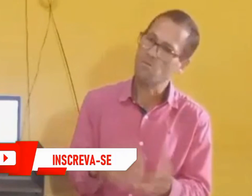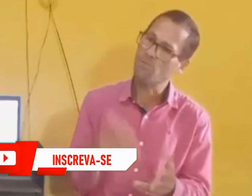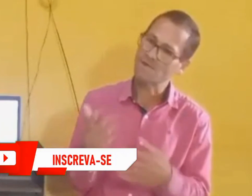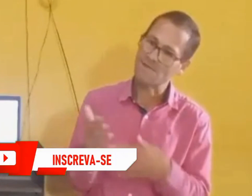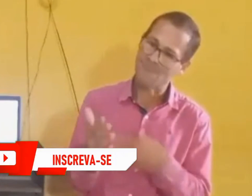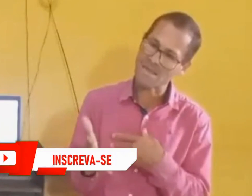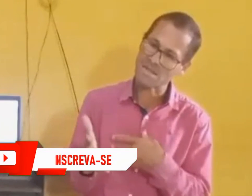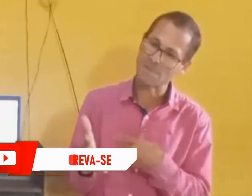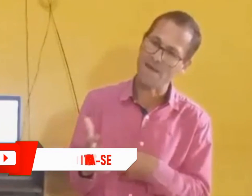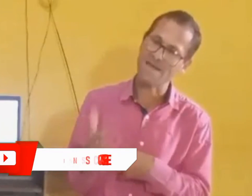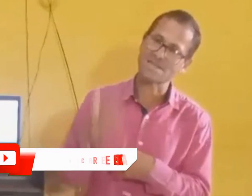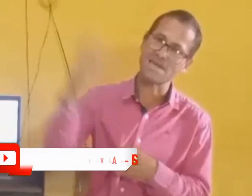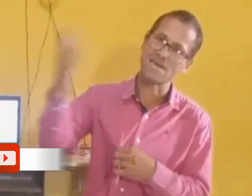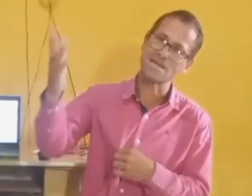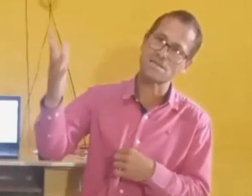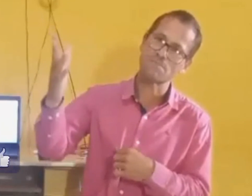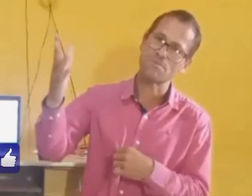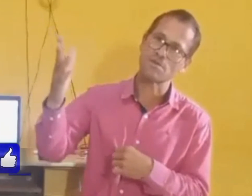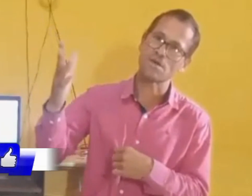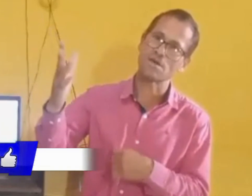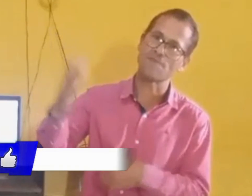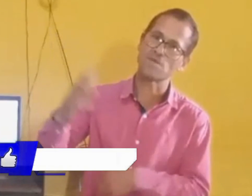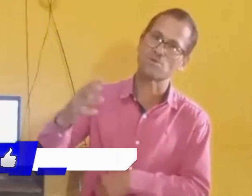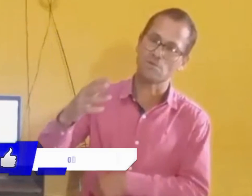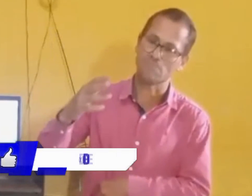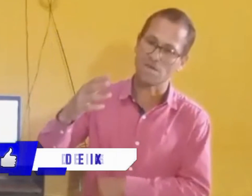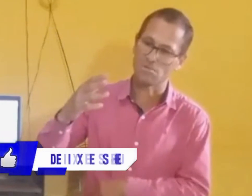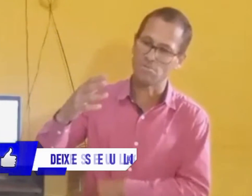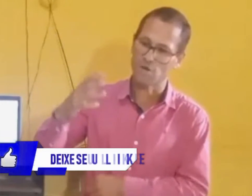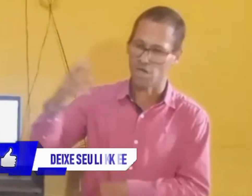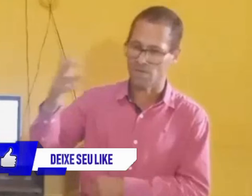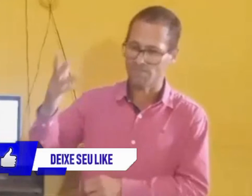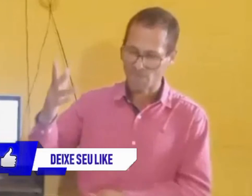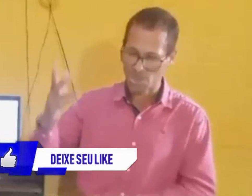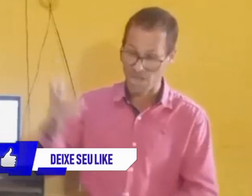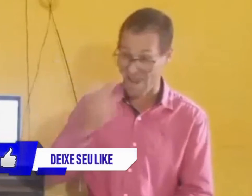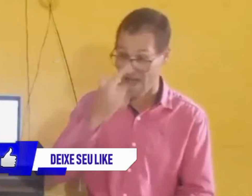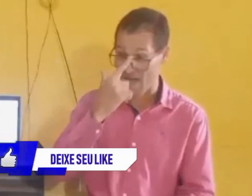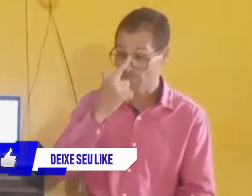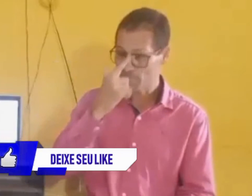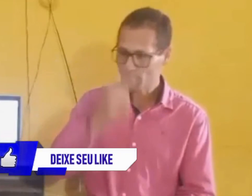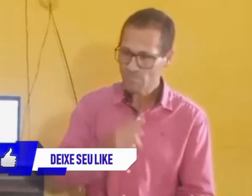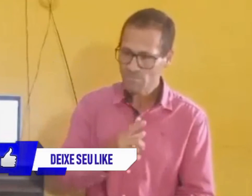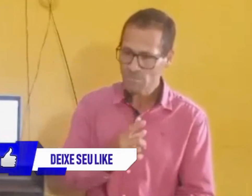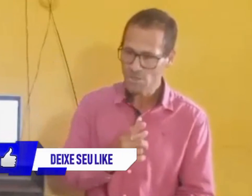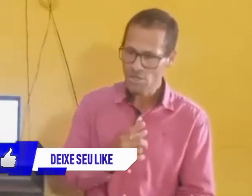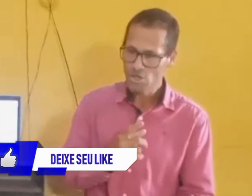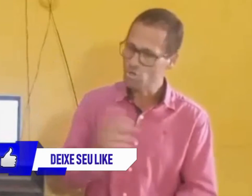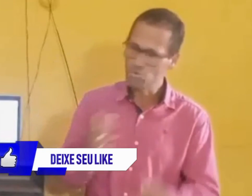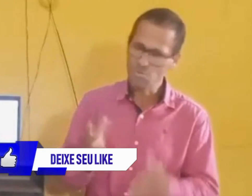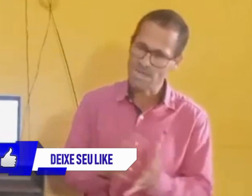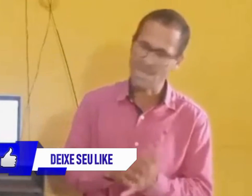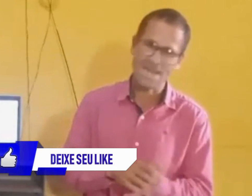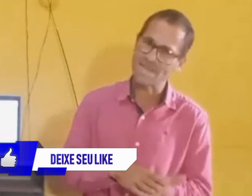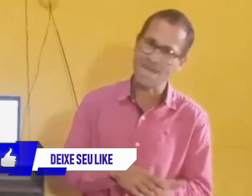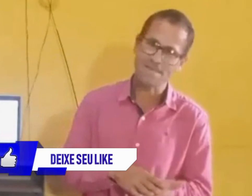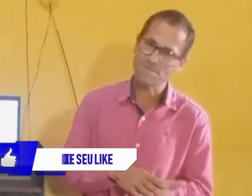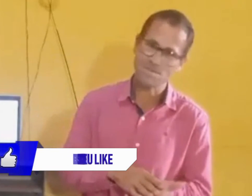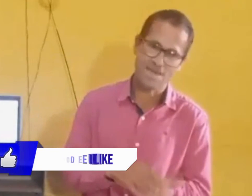boto a máscara para ir até eles, porque às vezes eu tenho medo, porque chegar lá, eu não sei quem tem, se é